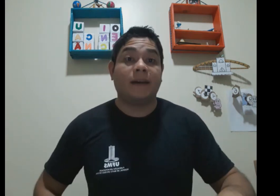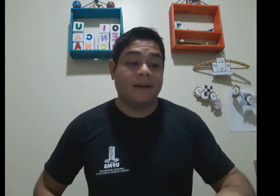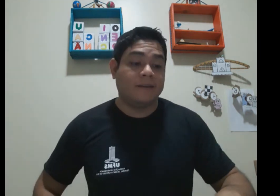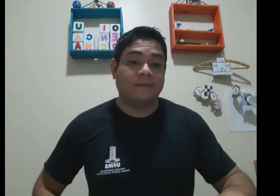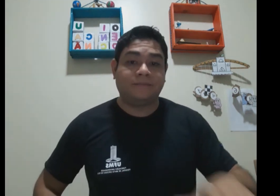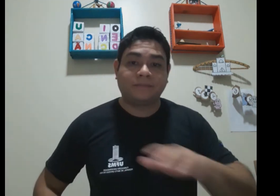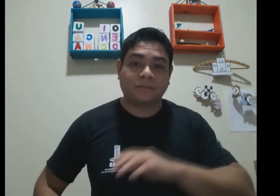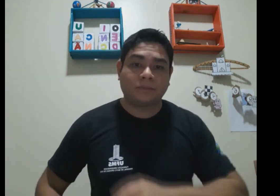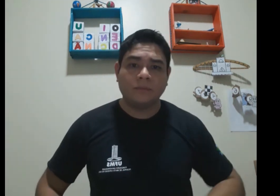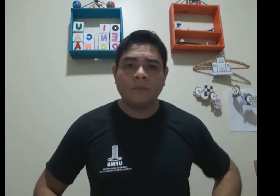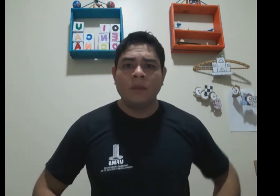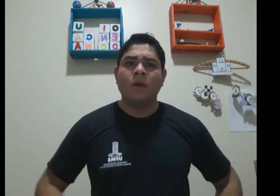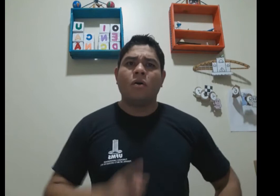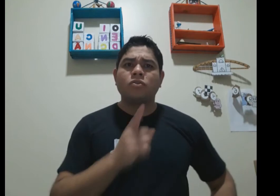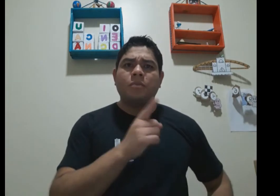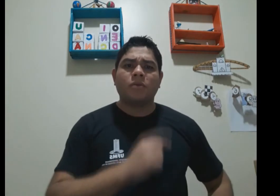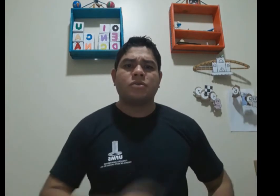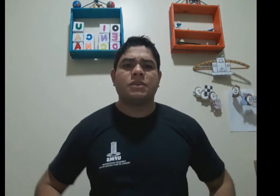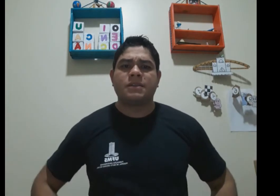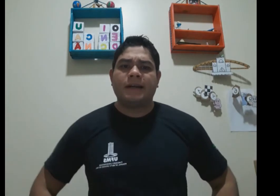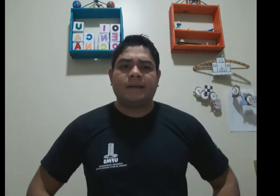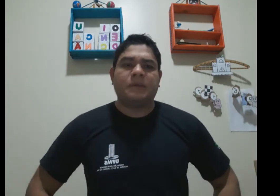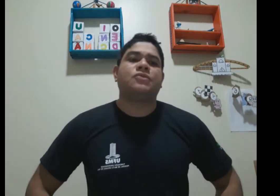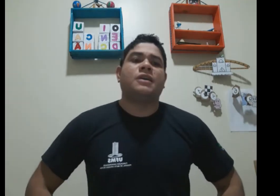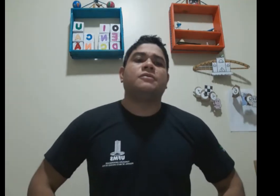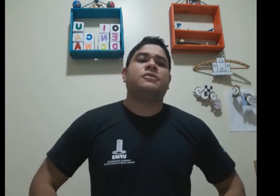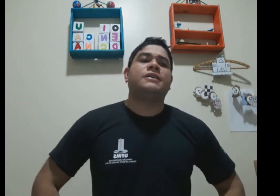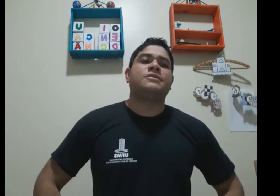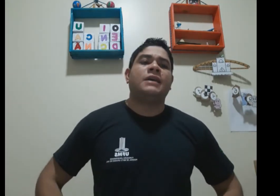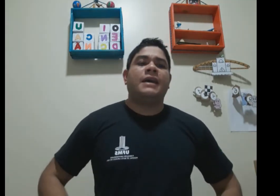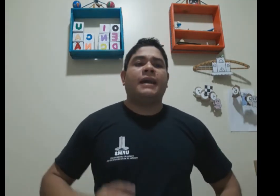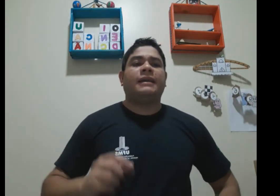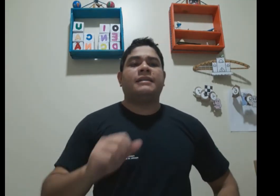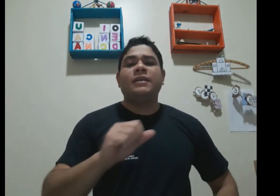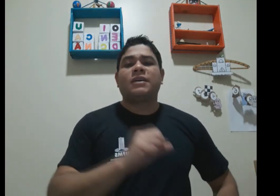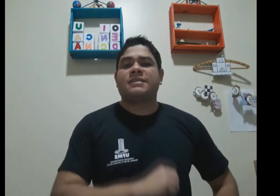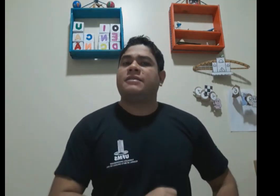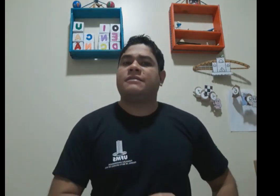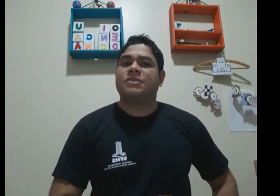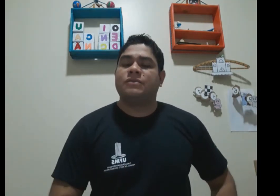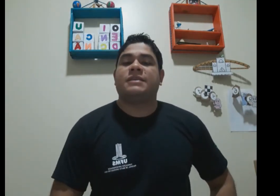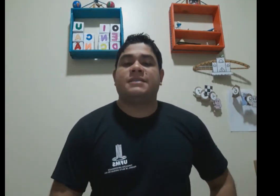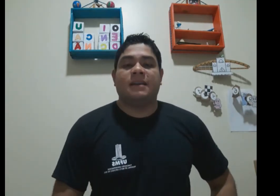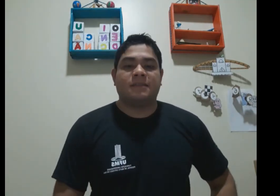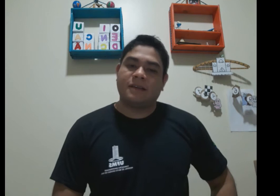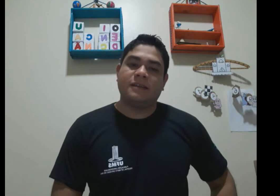sobrecarregado. Outro ponto de destaque mencionado no texto é que na educação infantil e nas séries